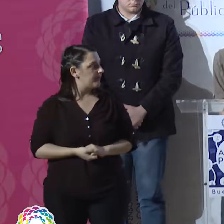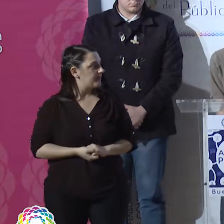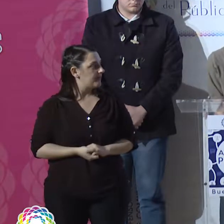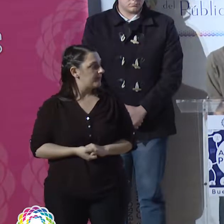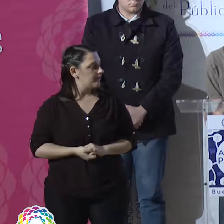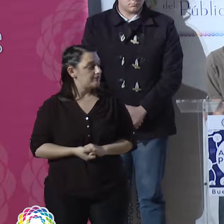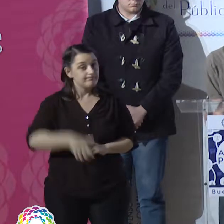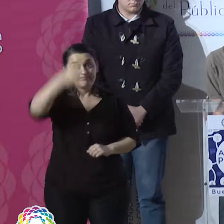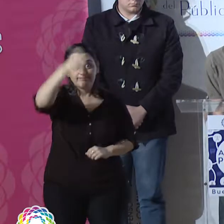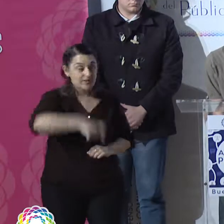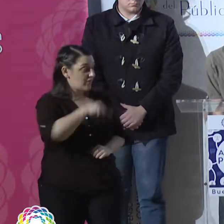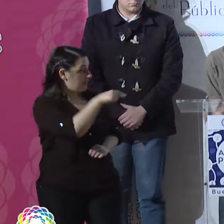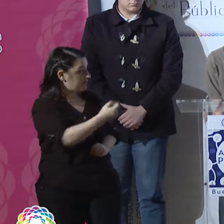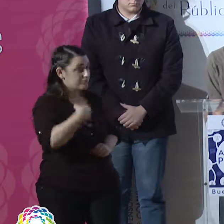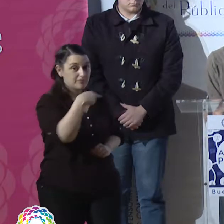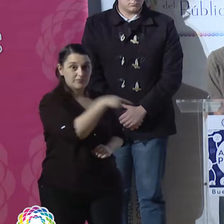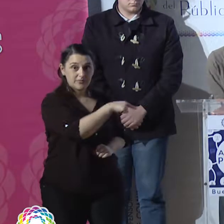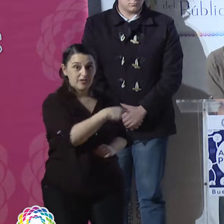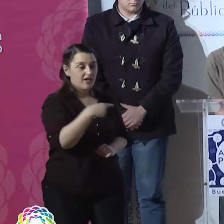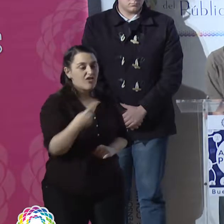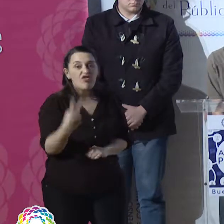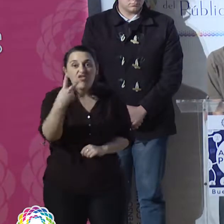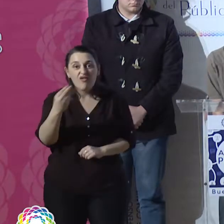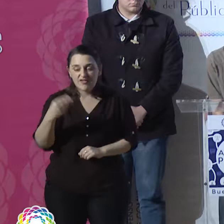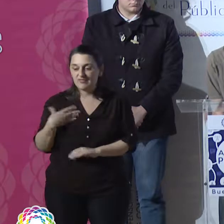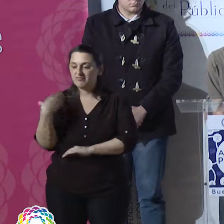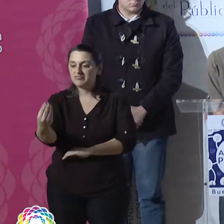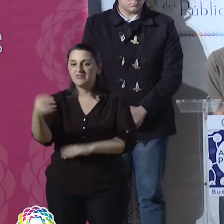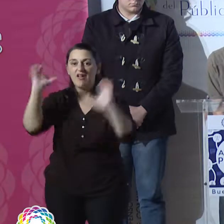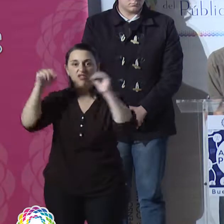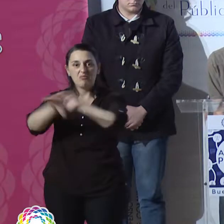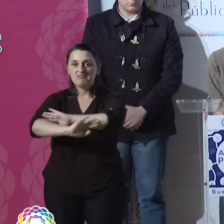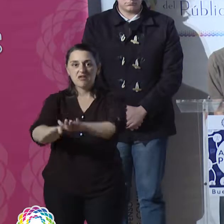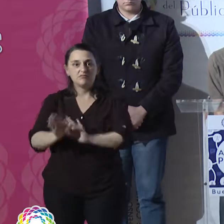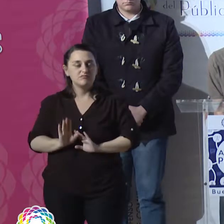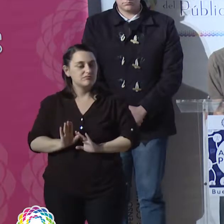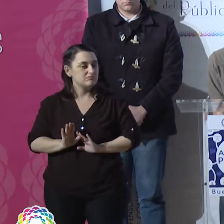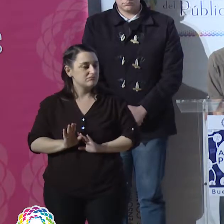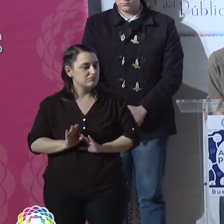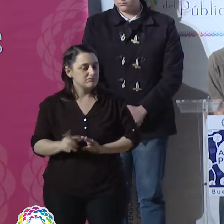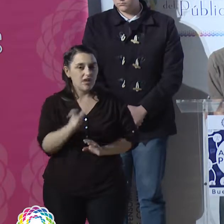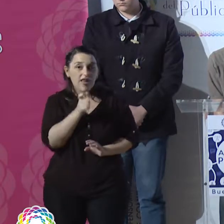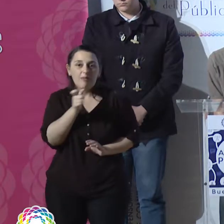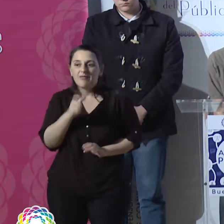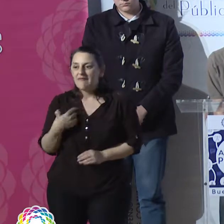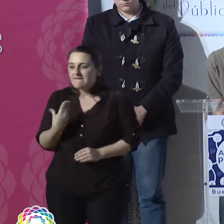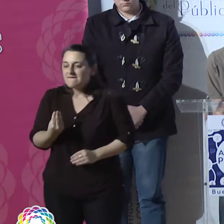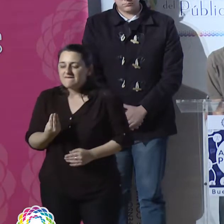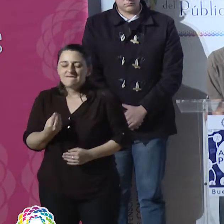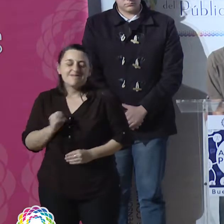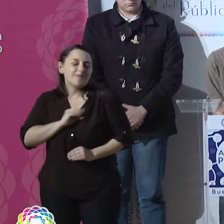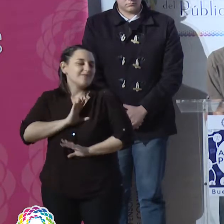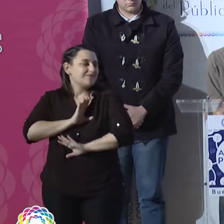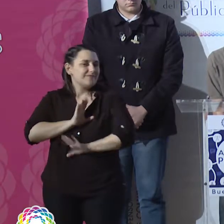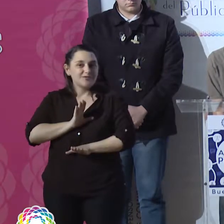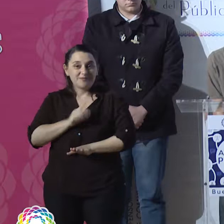en lo personal en mi vida fui dos veces a la radio mi parte les respondo que es algo hermoso aunque sea